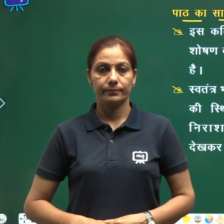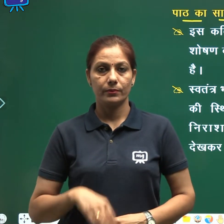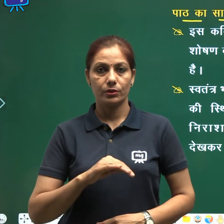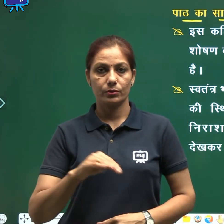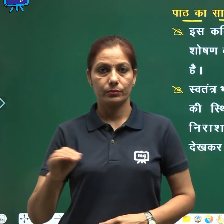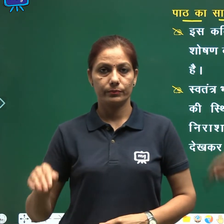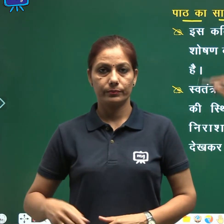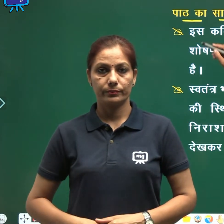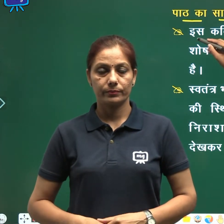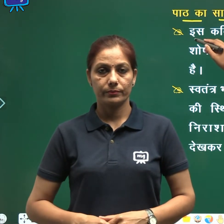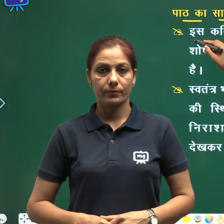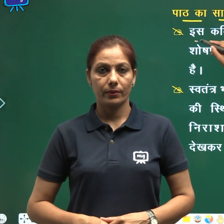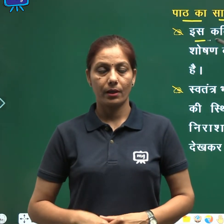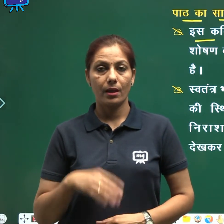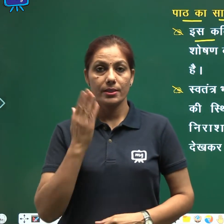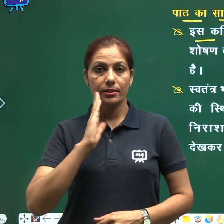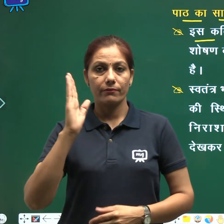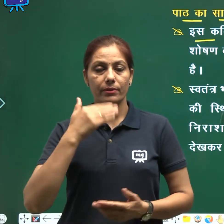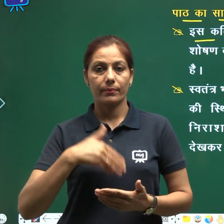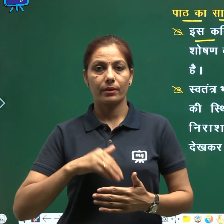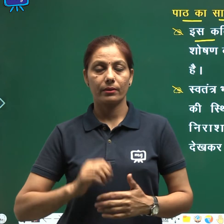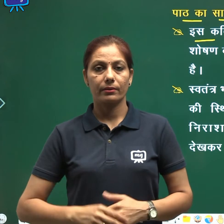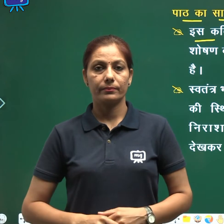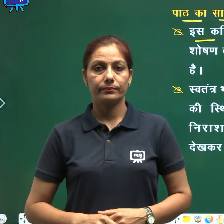बच्चों, इस कविता में